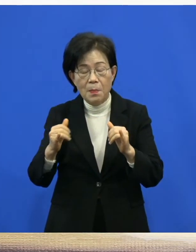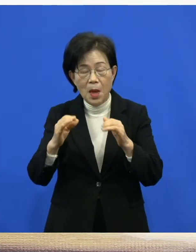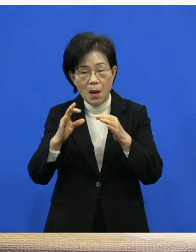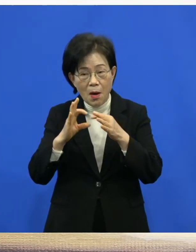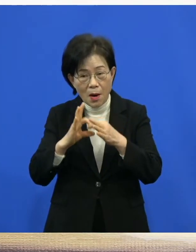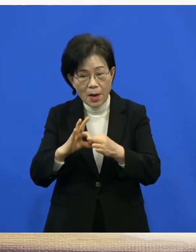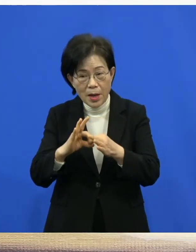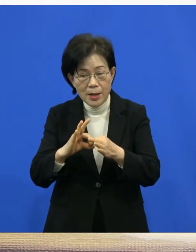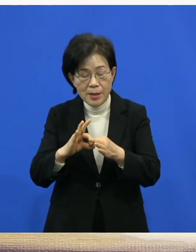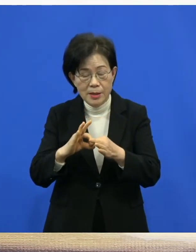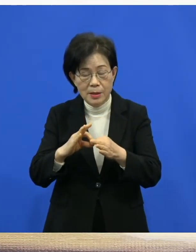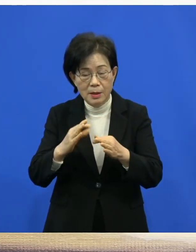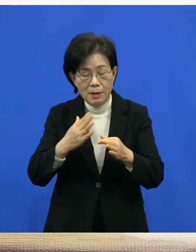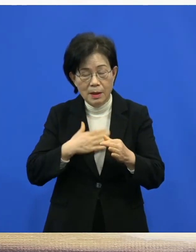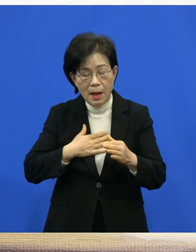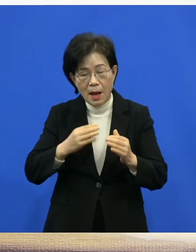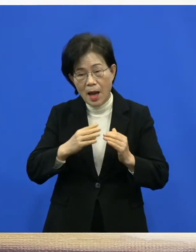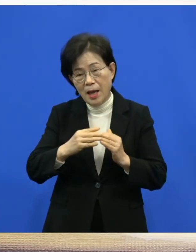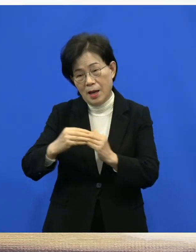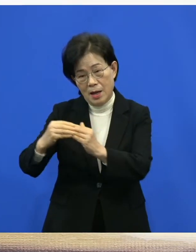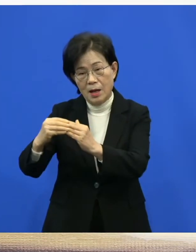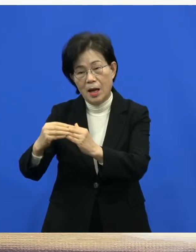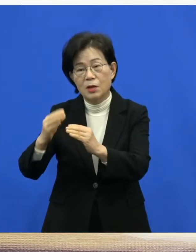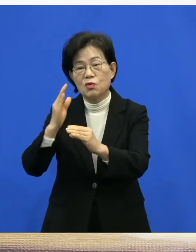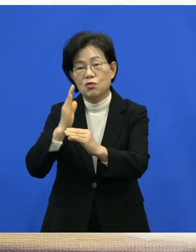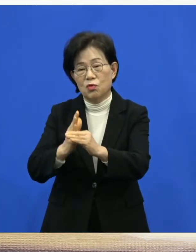내 인생이 돌아가고 있다는 걸 보여줘요.